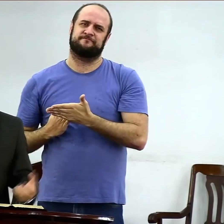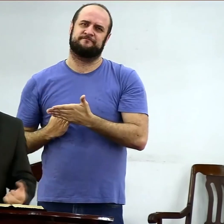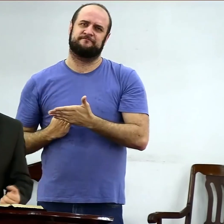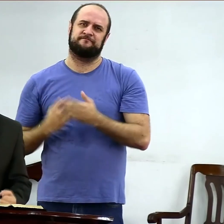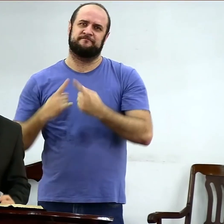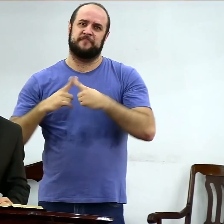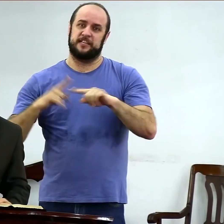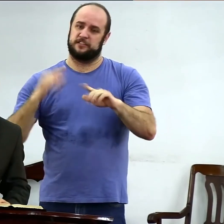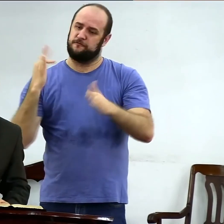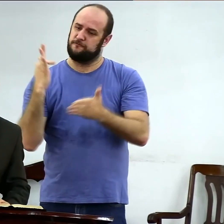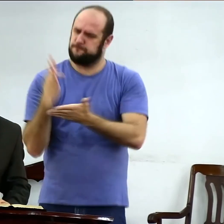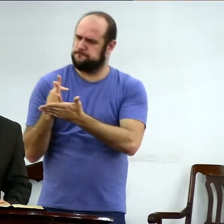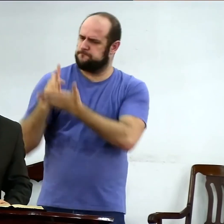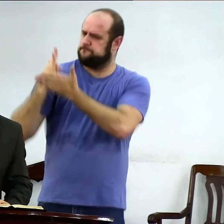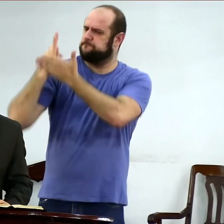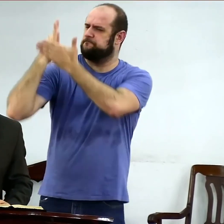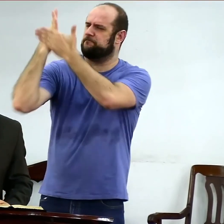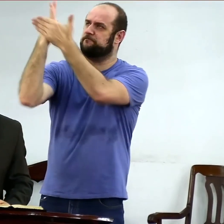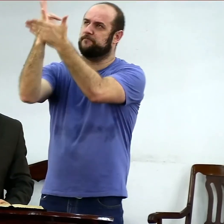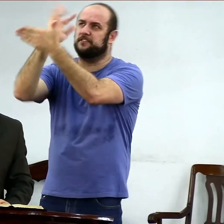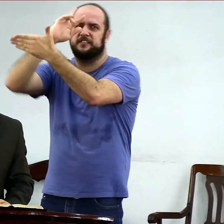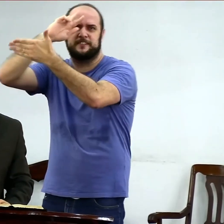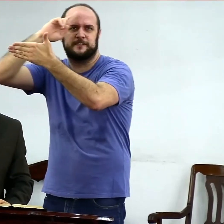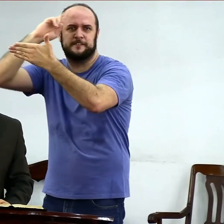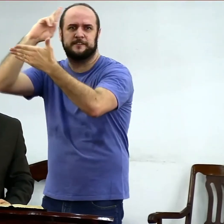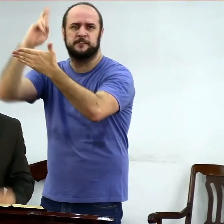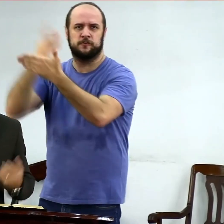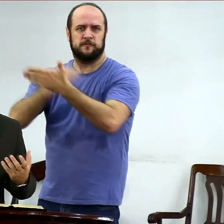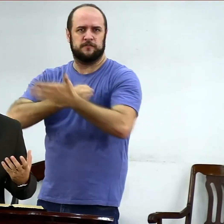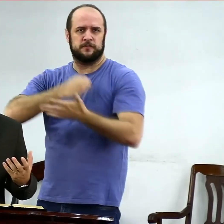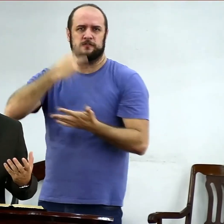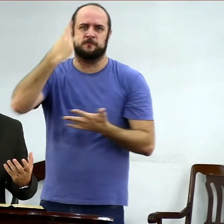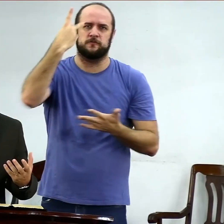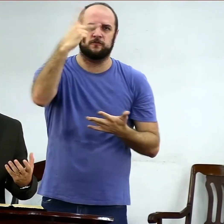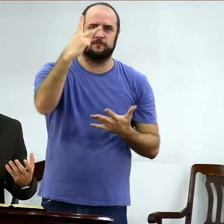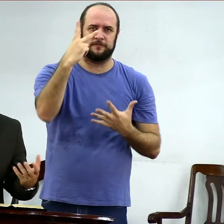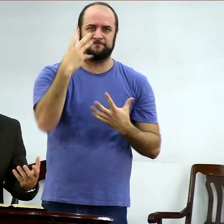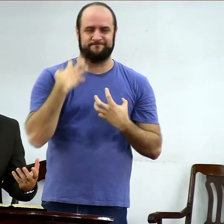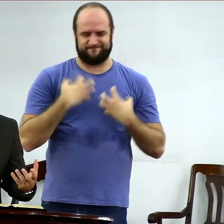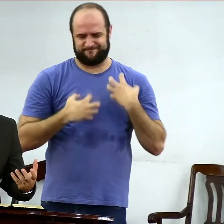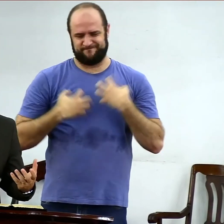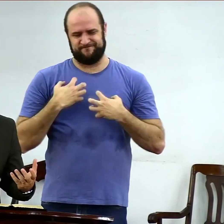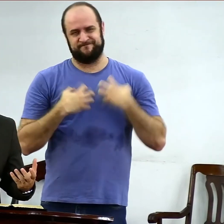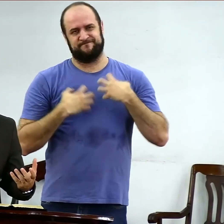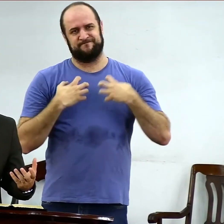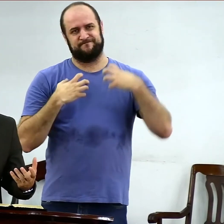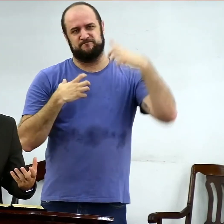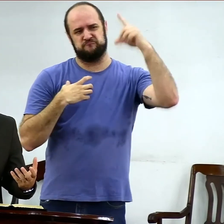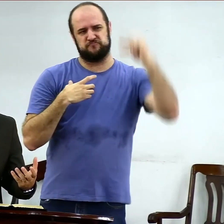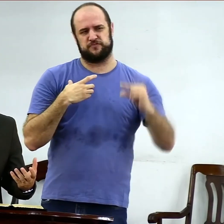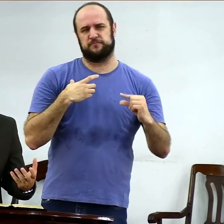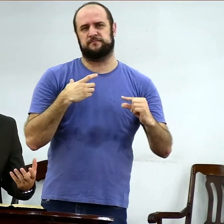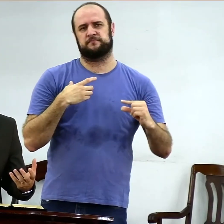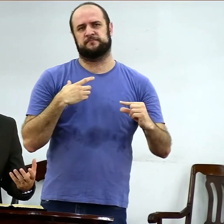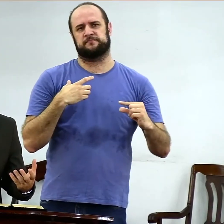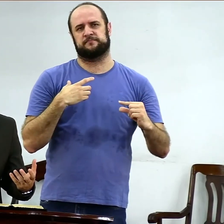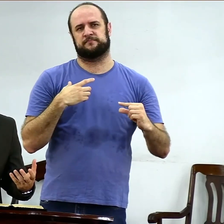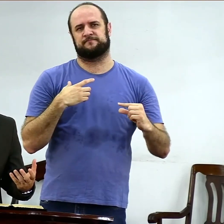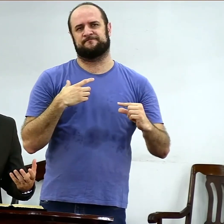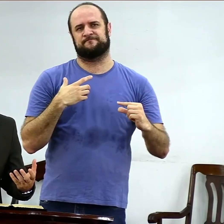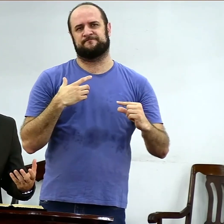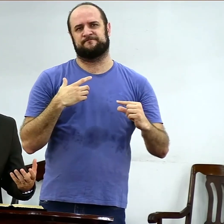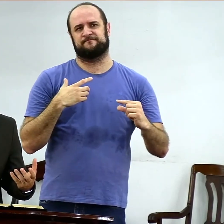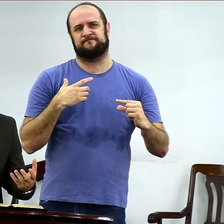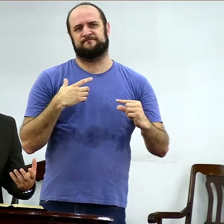fé está depositada no Senhor da sua vida, a ansiedade, o que é isso? Isso não vai dominar o teu